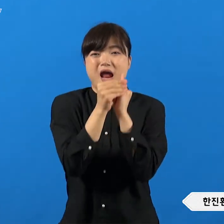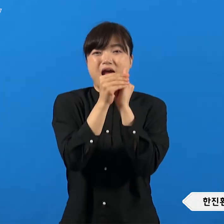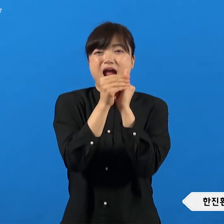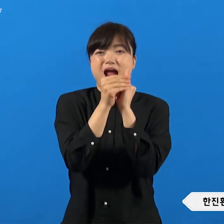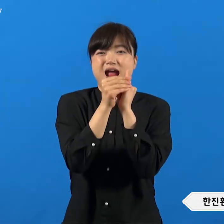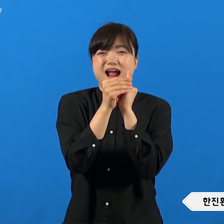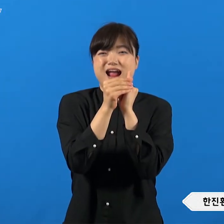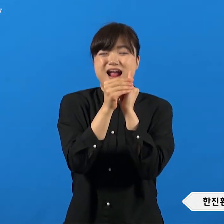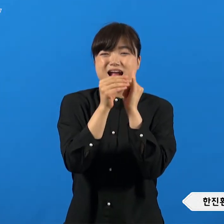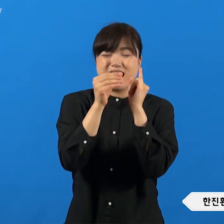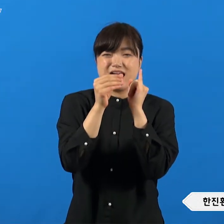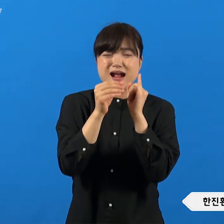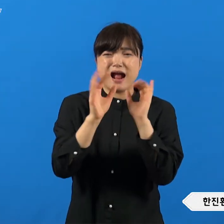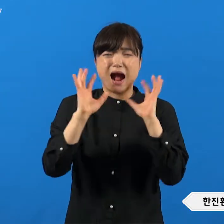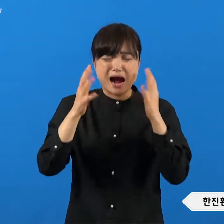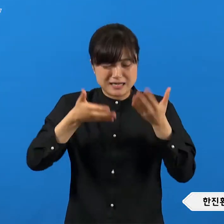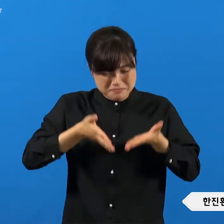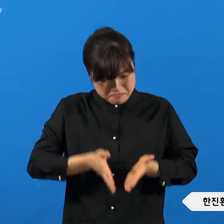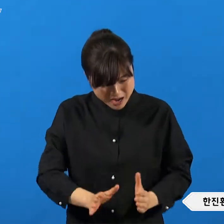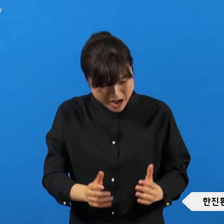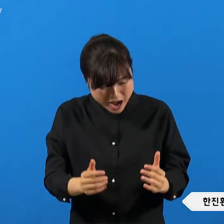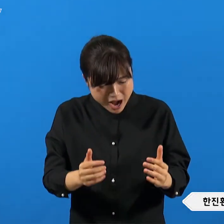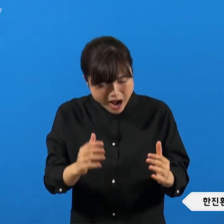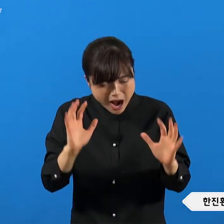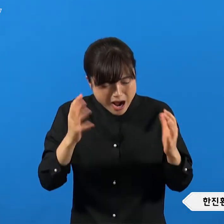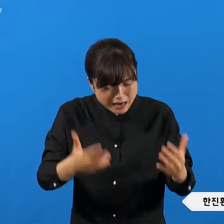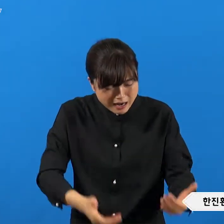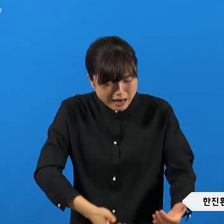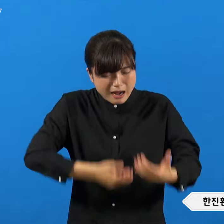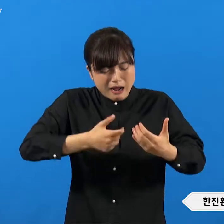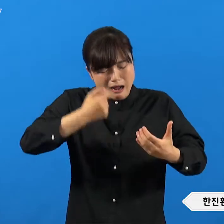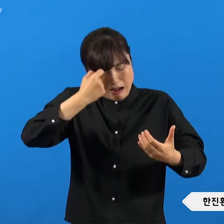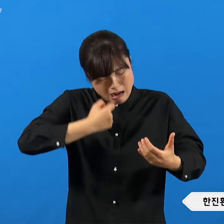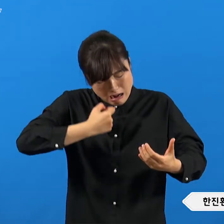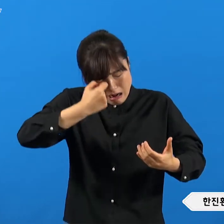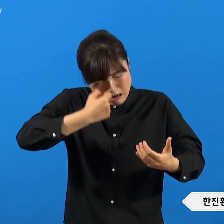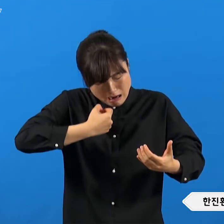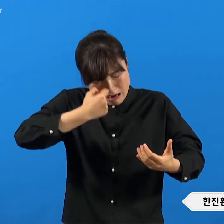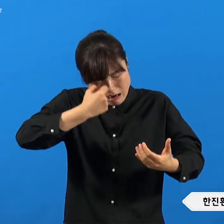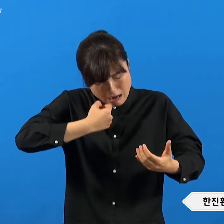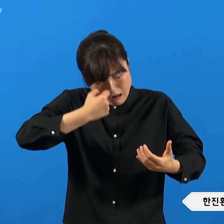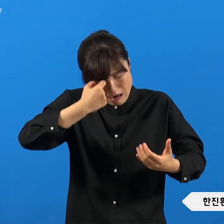얻었습니다. 그 아이를 품에 안고 얼마나 흐느껴 우는지요.